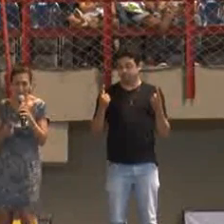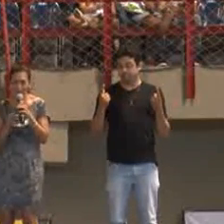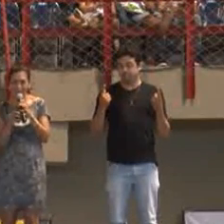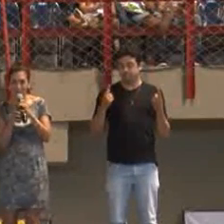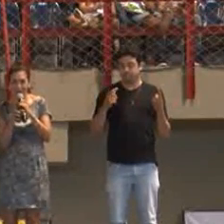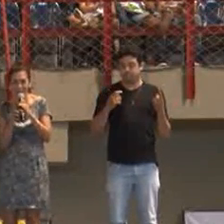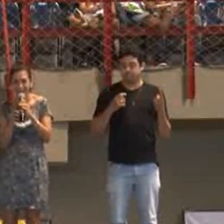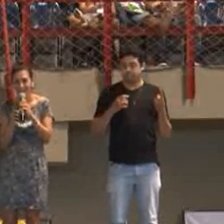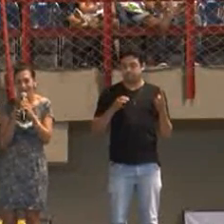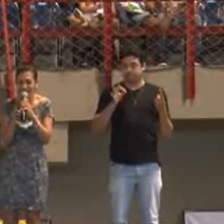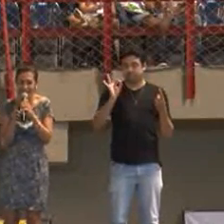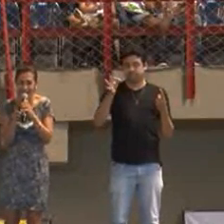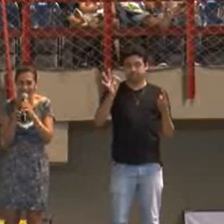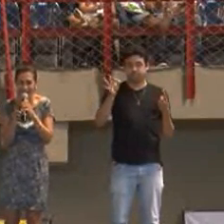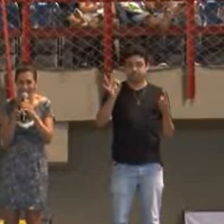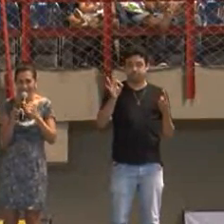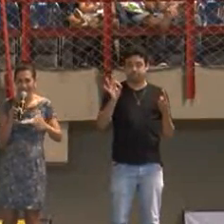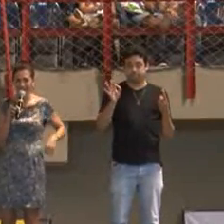Né? Como é que vocês fazem?